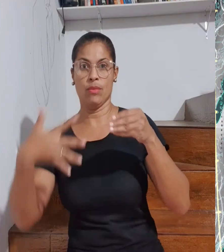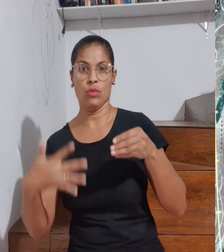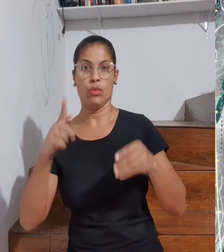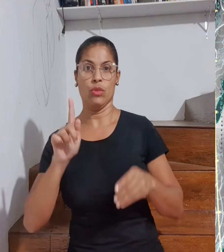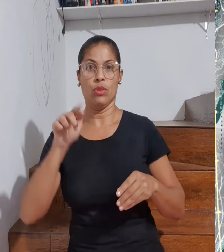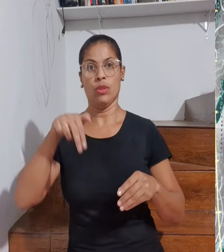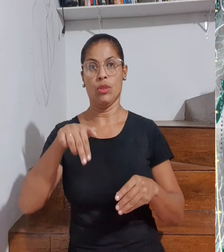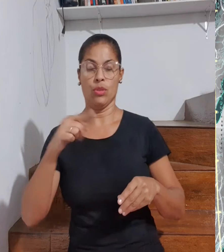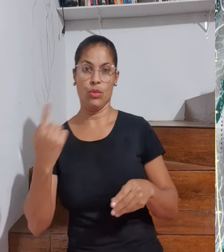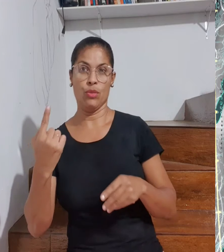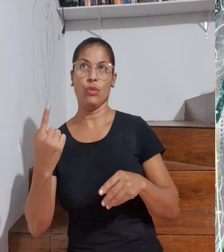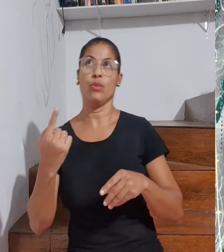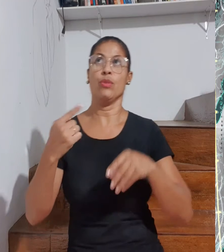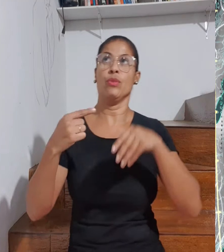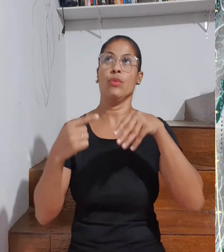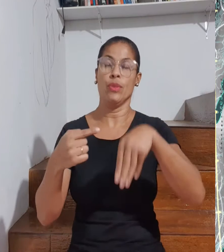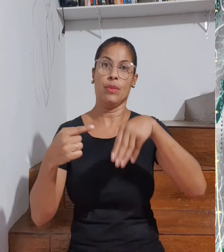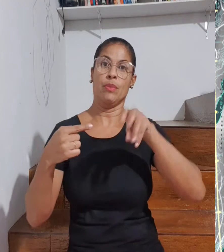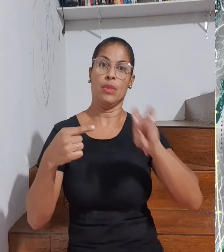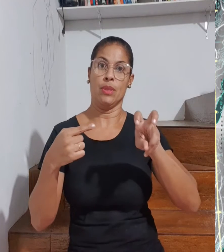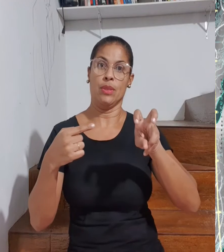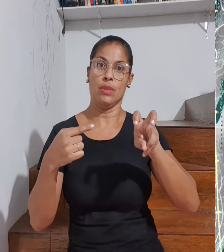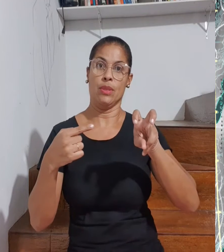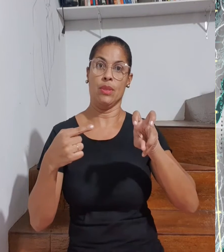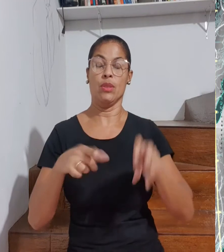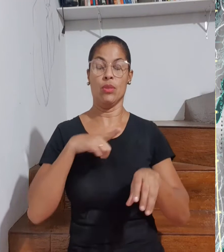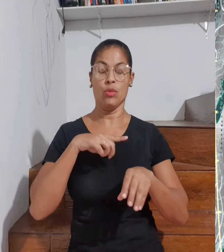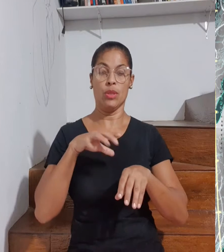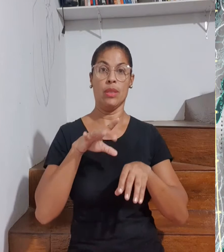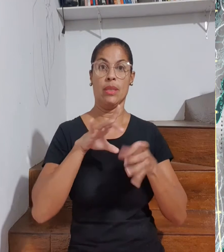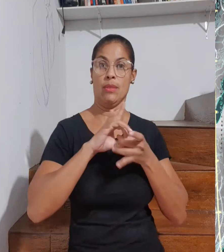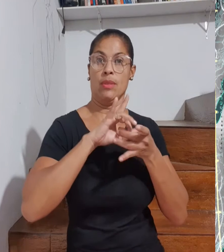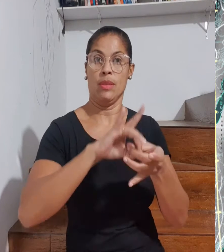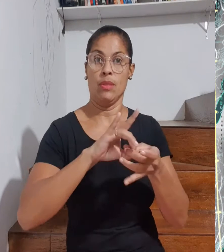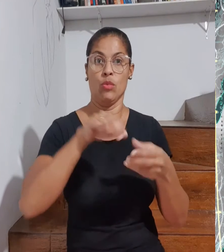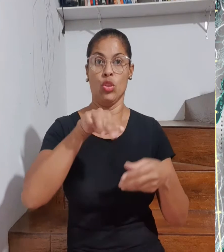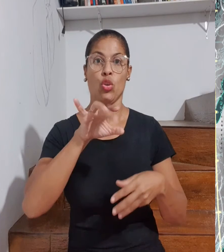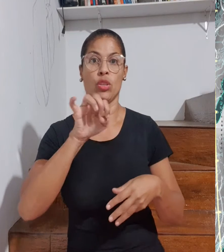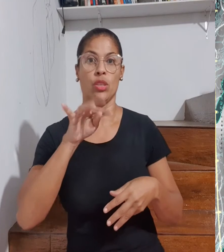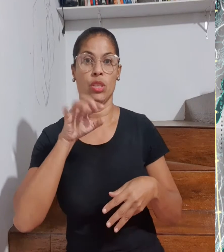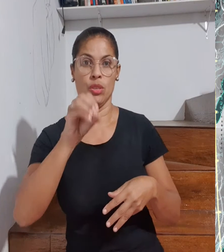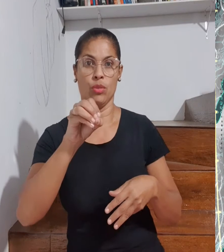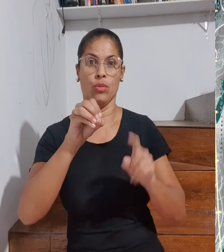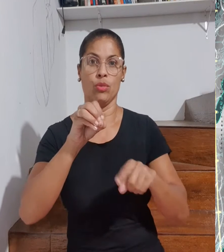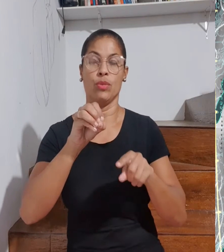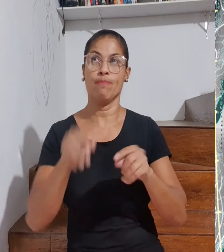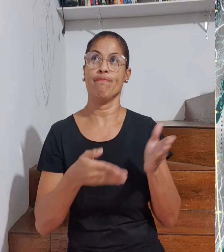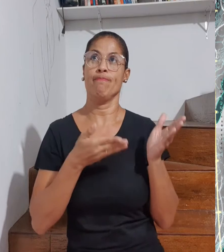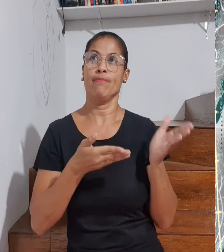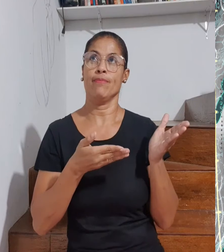subclassificados de M1 a M5. E os receptores nicotínicos, que são